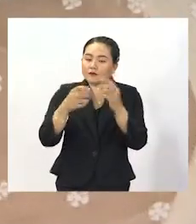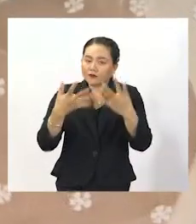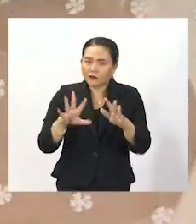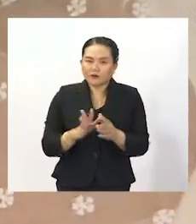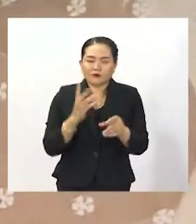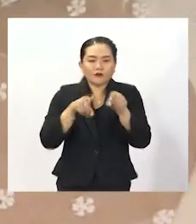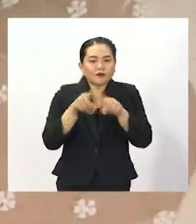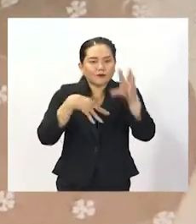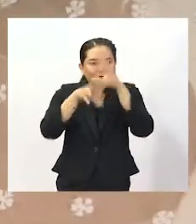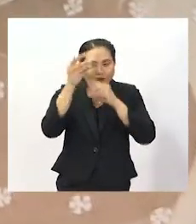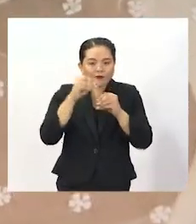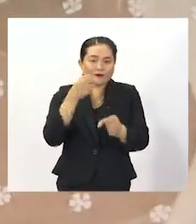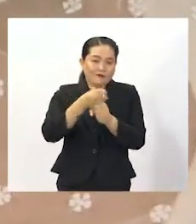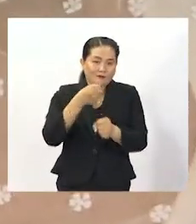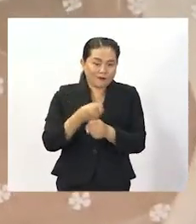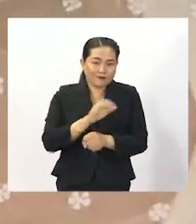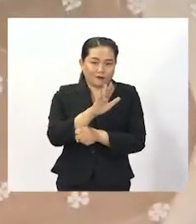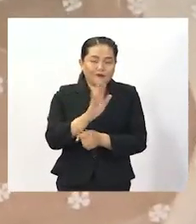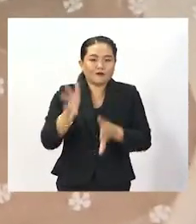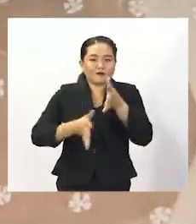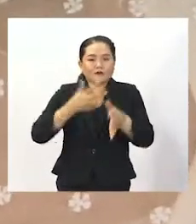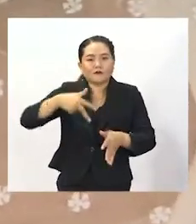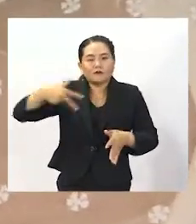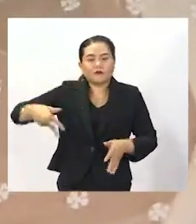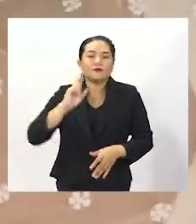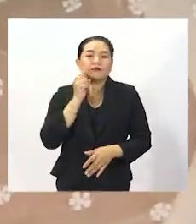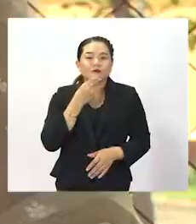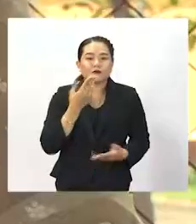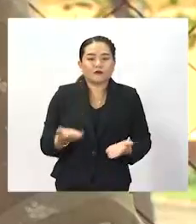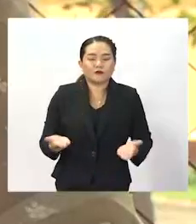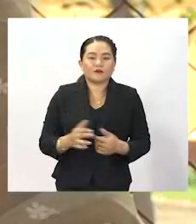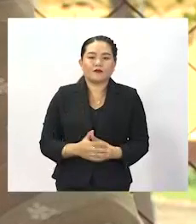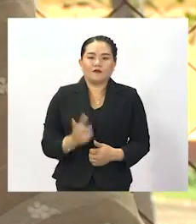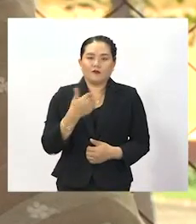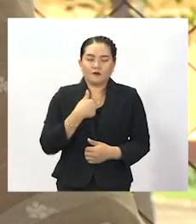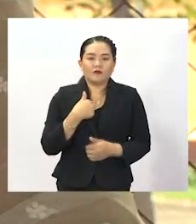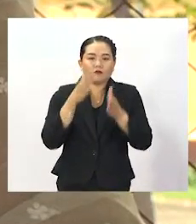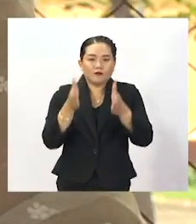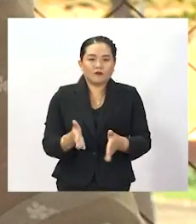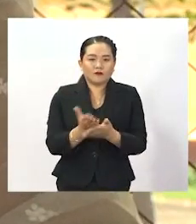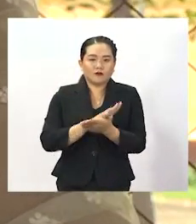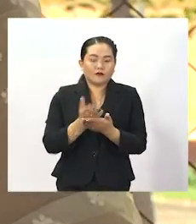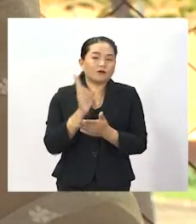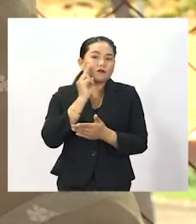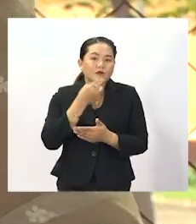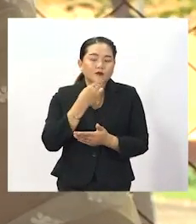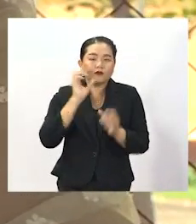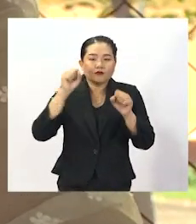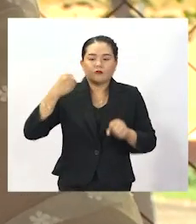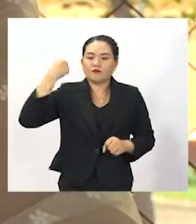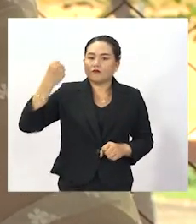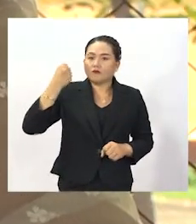ចំពោះការសិក្សារបស់បងក៏ដូចជាការងាររបស់បងទៅលើភាសាសញ្ញាសម្រាប់មនុស្សថ្លង ់តាមរយៈអ្នកបកប្រែមនុស្សថ្លង់គាត់អាចបញ្ចេញម